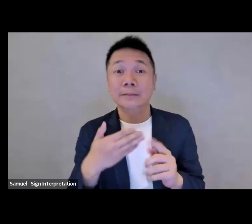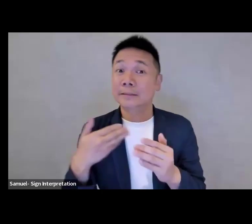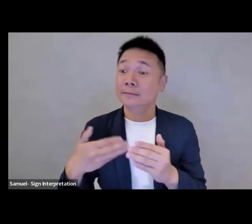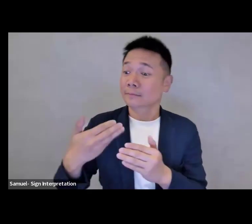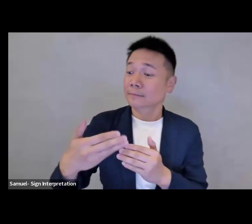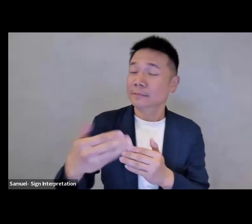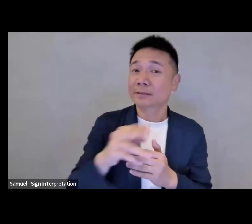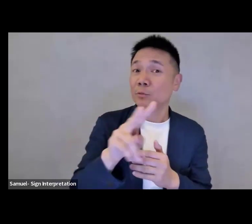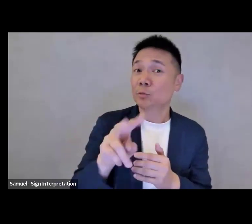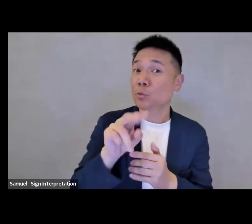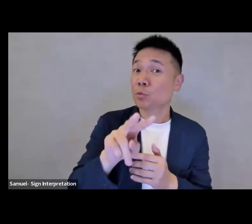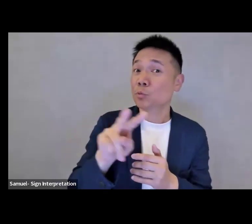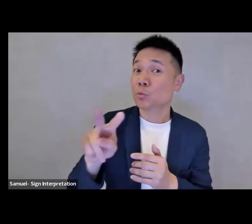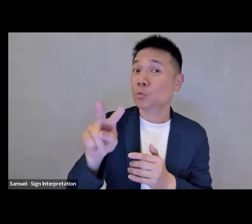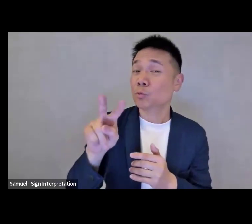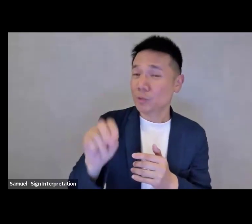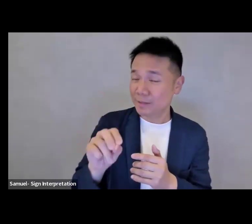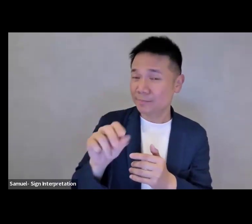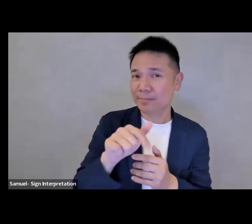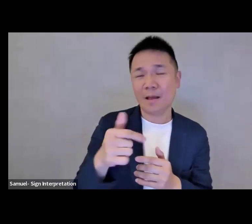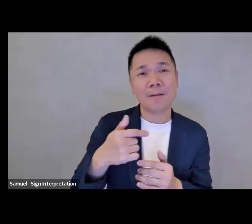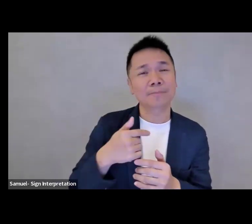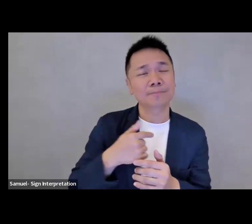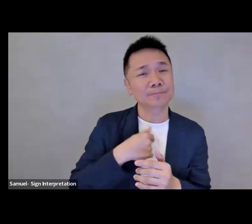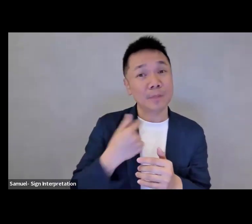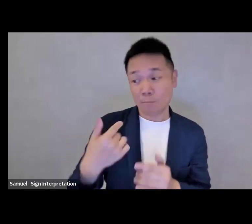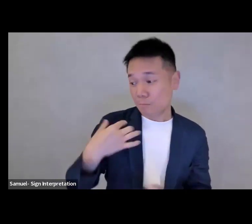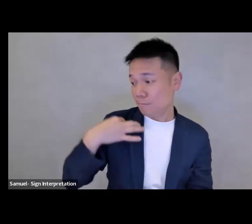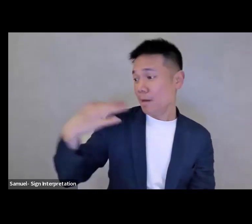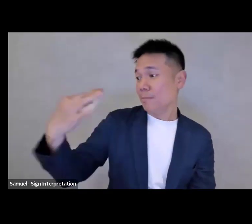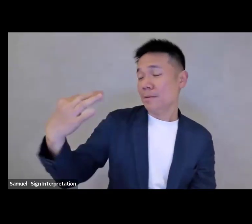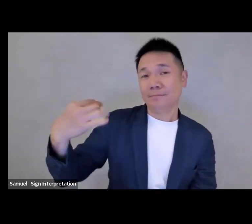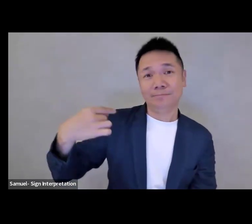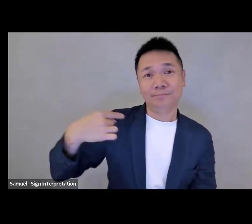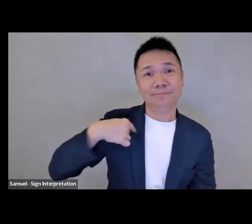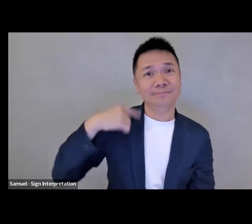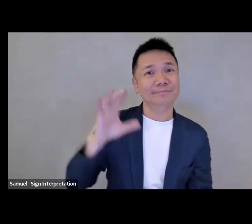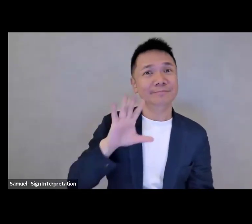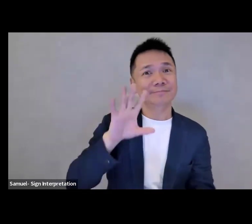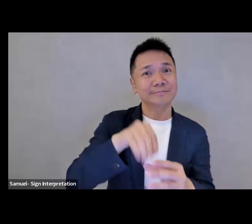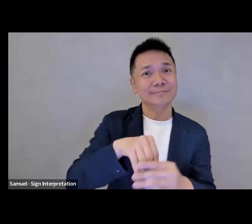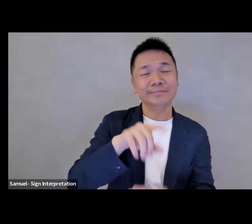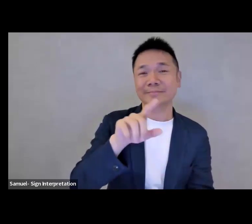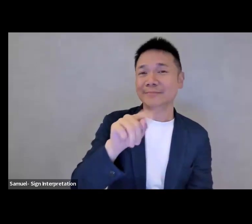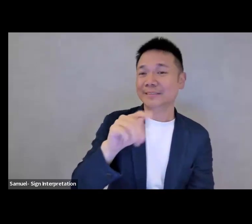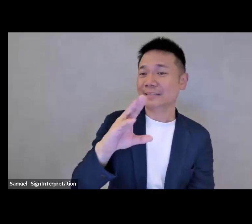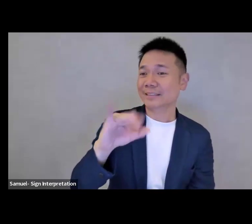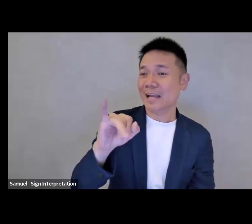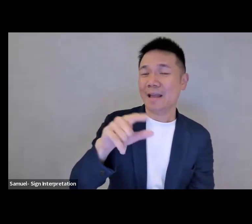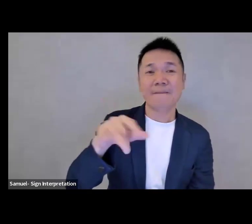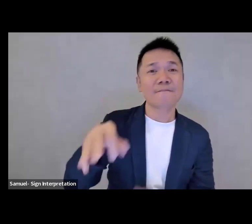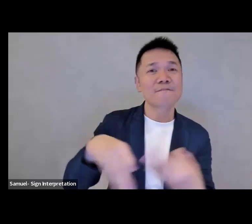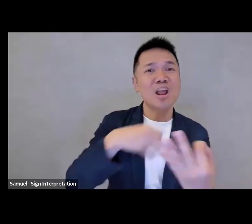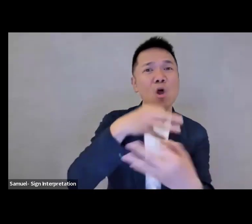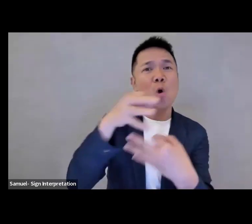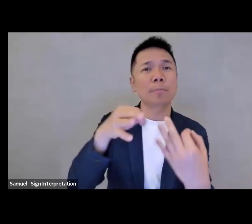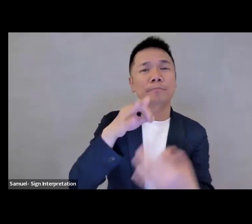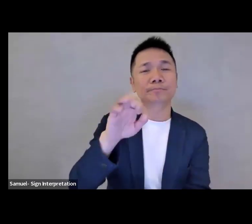而且让他熟悉非洲，而且我们被选在这个，